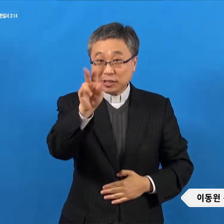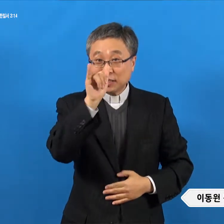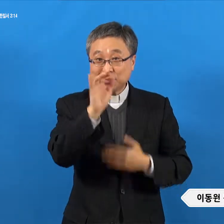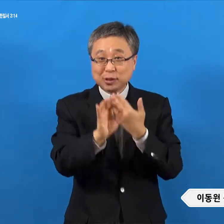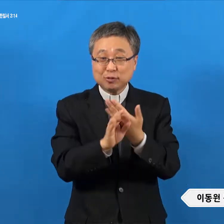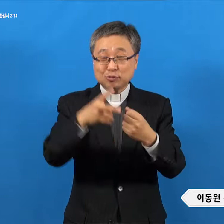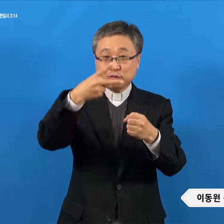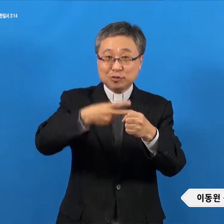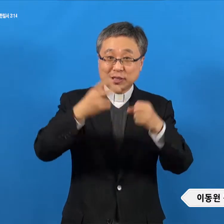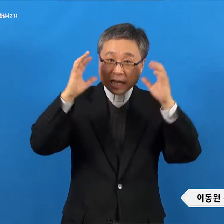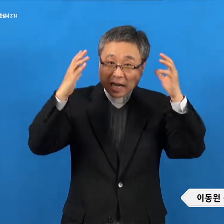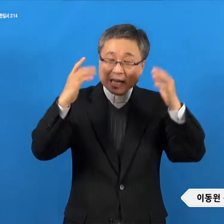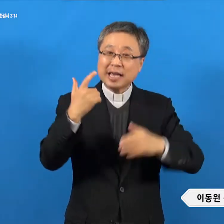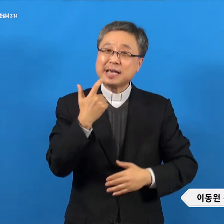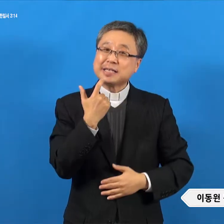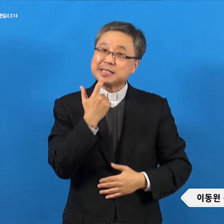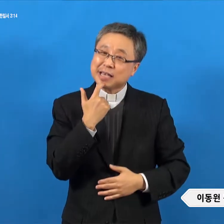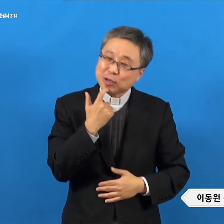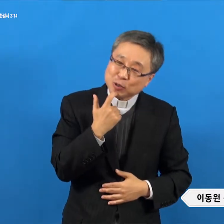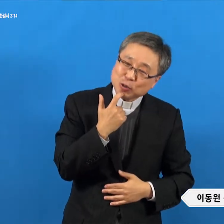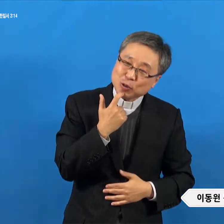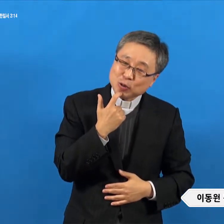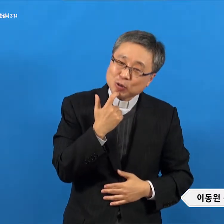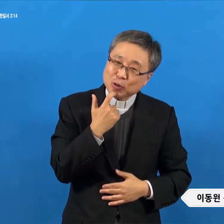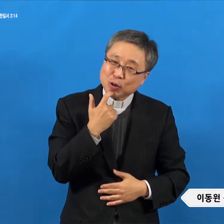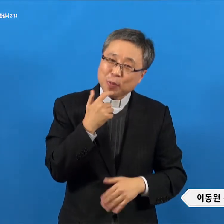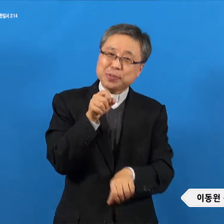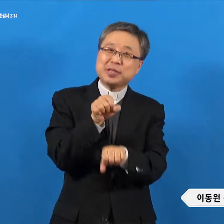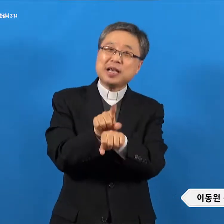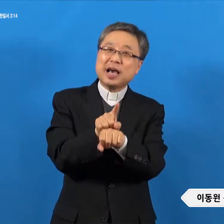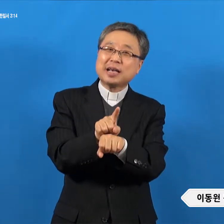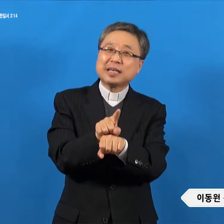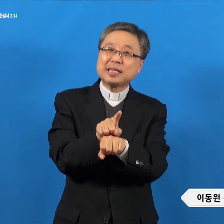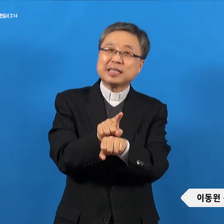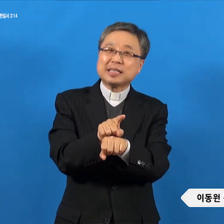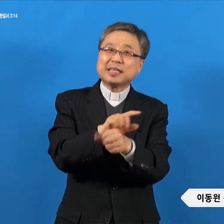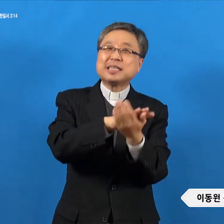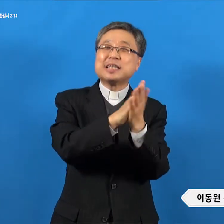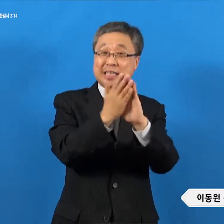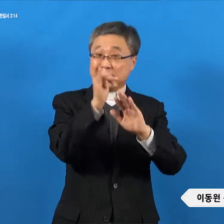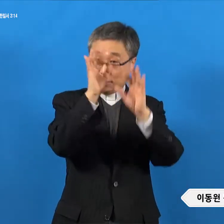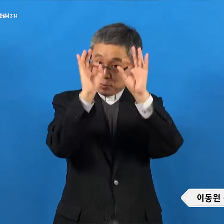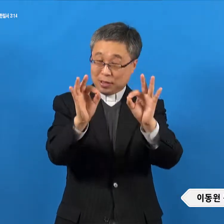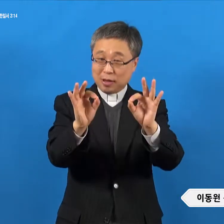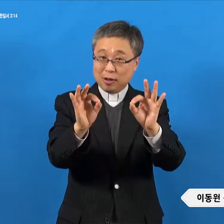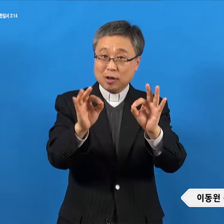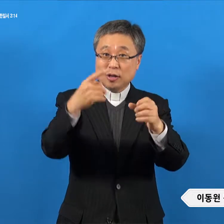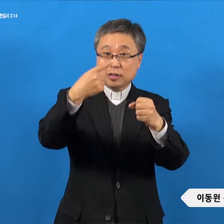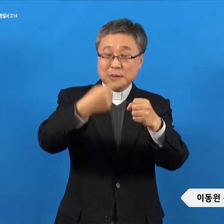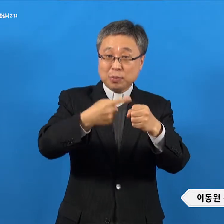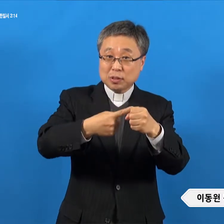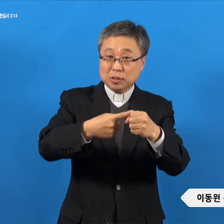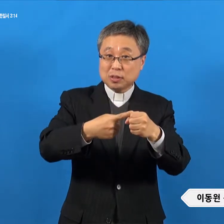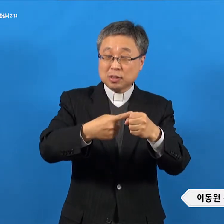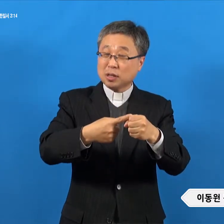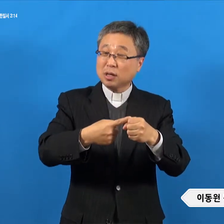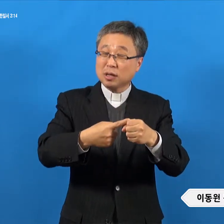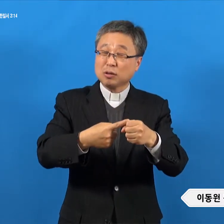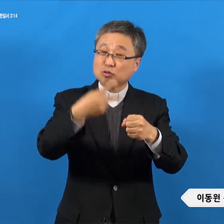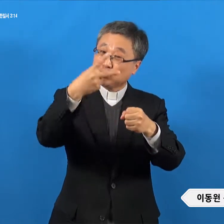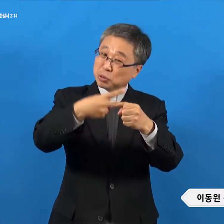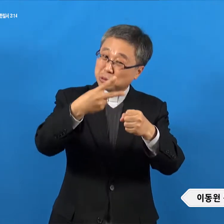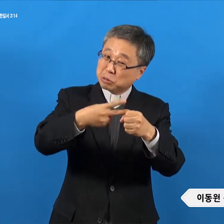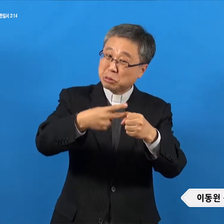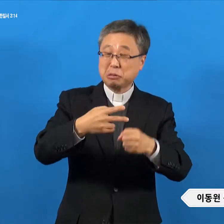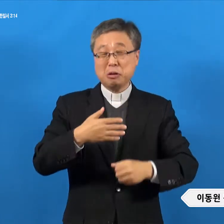아이에게는 제이콥 신드롬이 있다 그러는데 길러보니까 실감이 나요. 첫째가 못된 것 때문에 둘째 아이는 좀